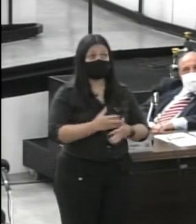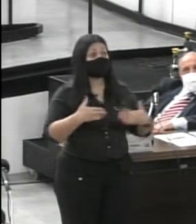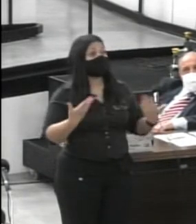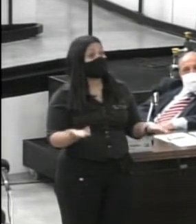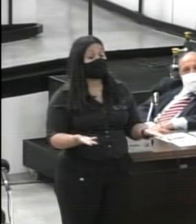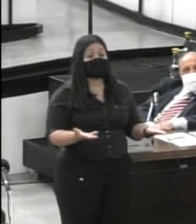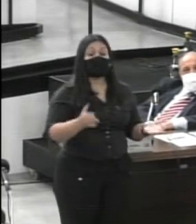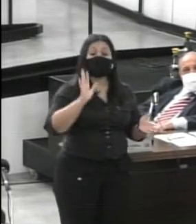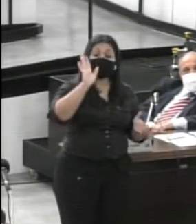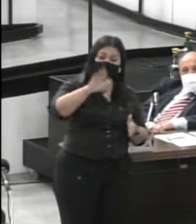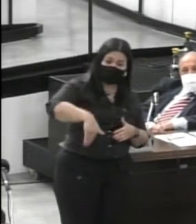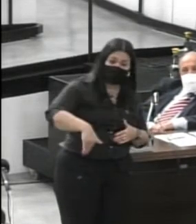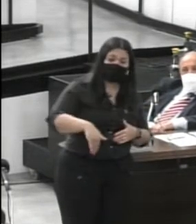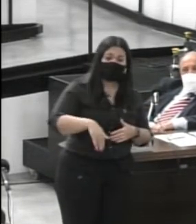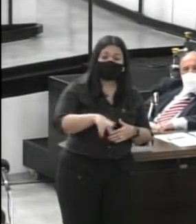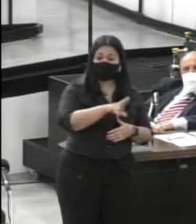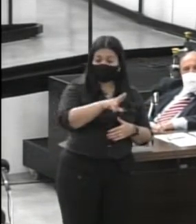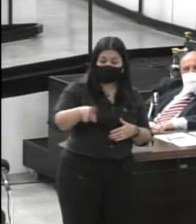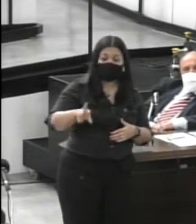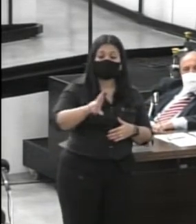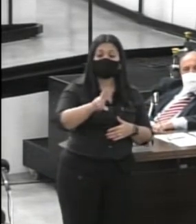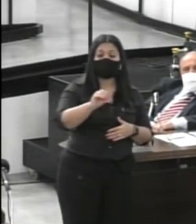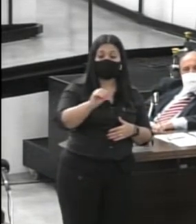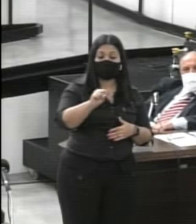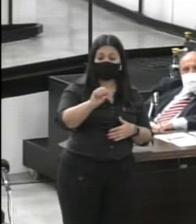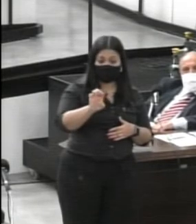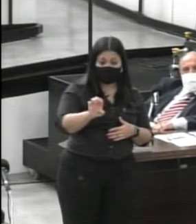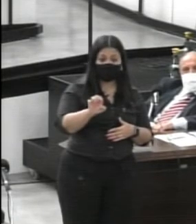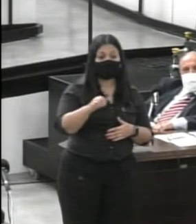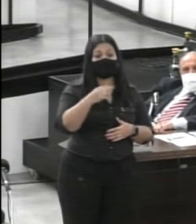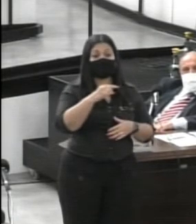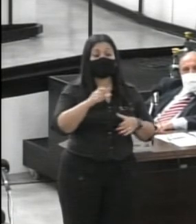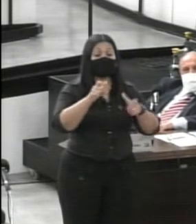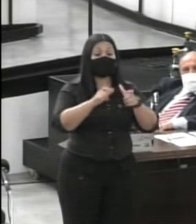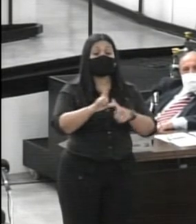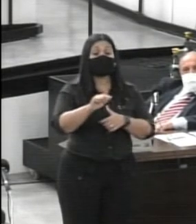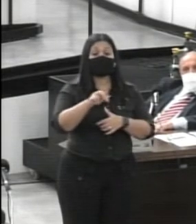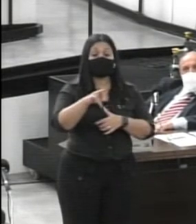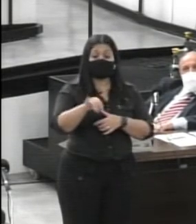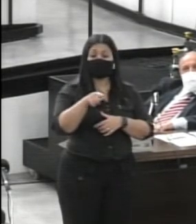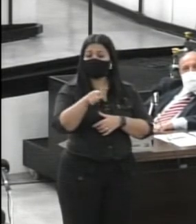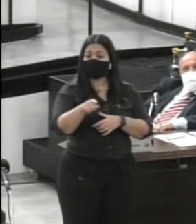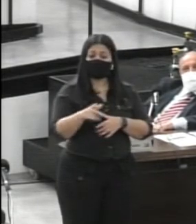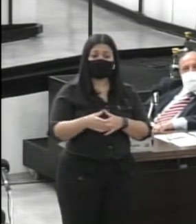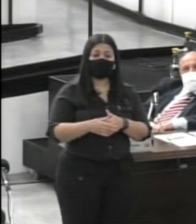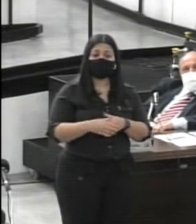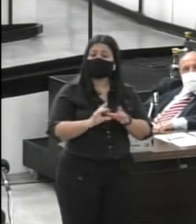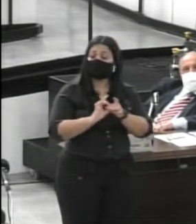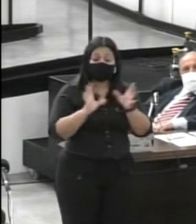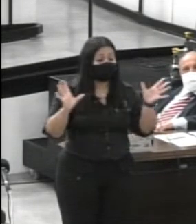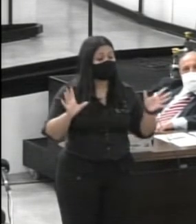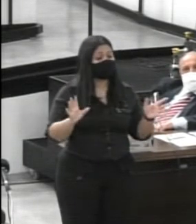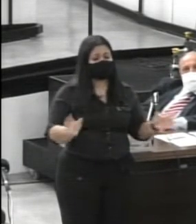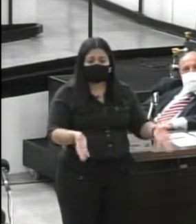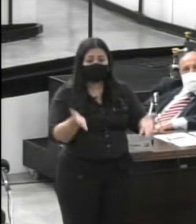Rose, eu já falei o nome dela, que é lá do Parque da Liberdade. Rose, fica bem à vontade, lá você vai entender que a situação é